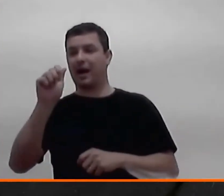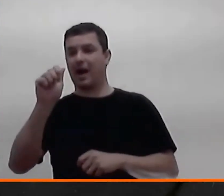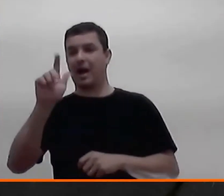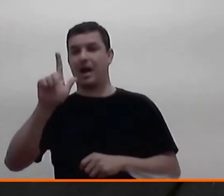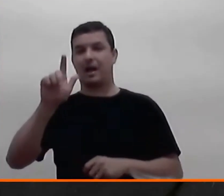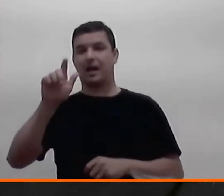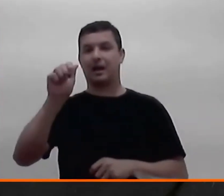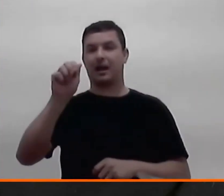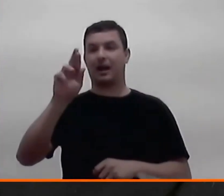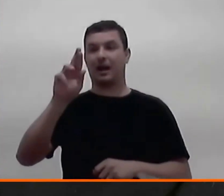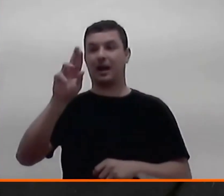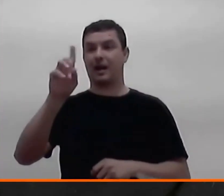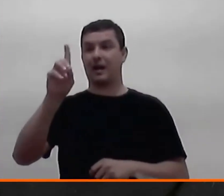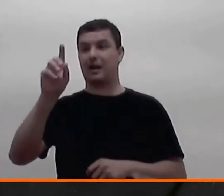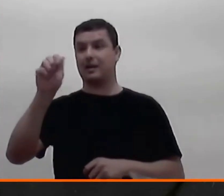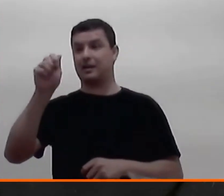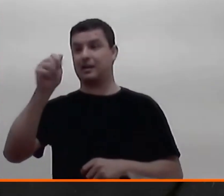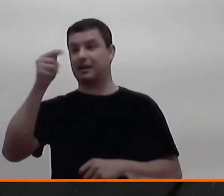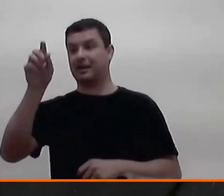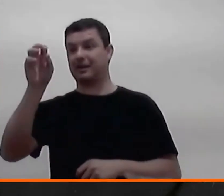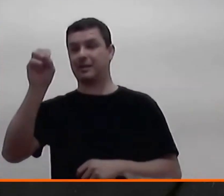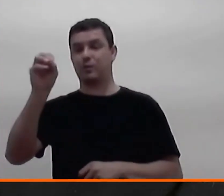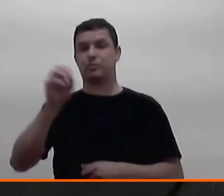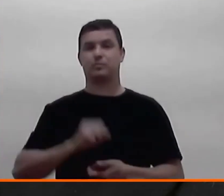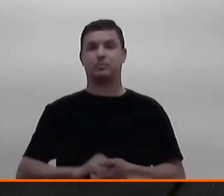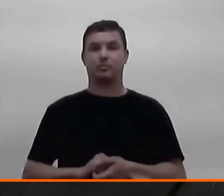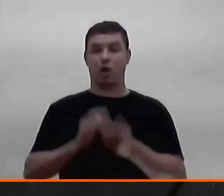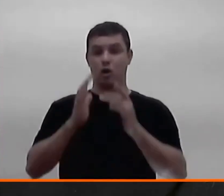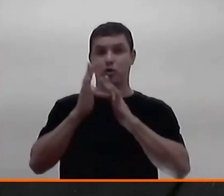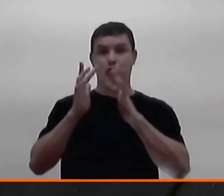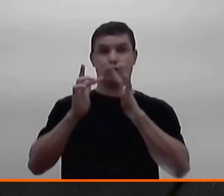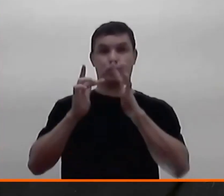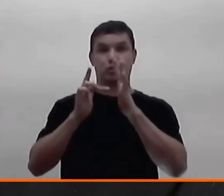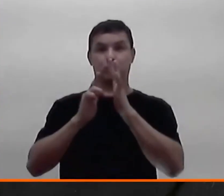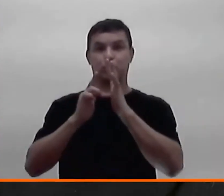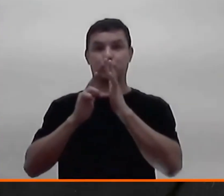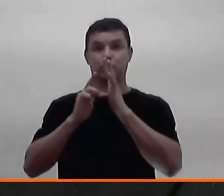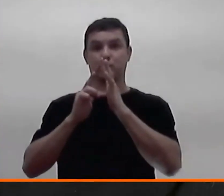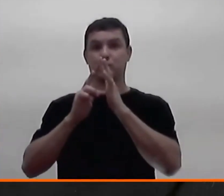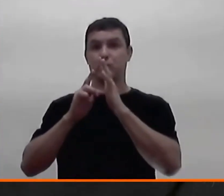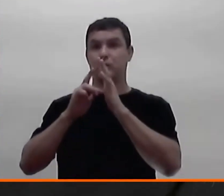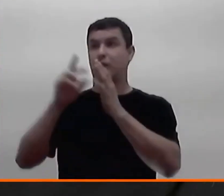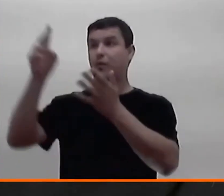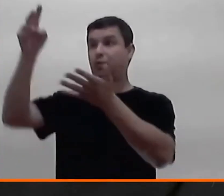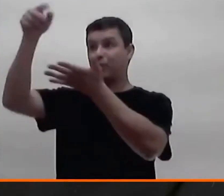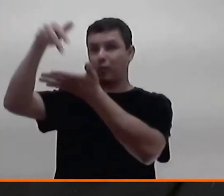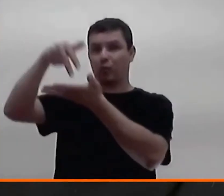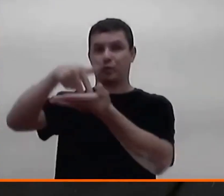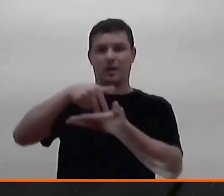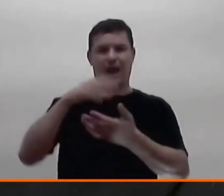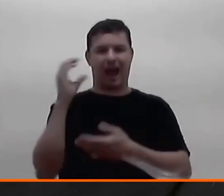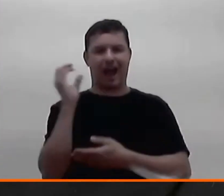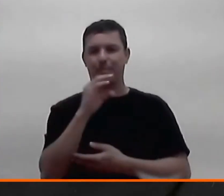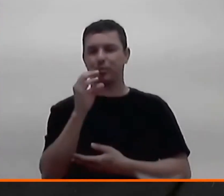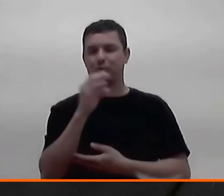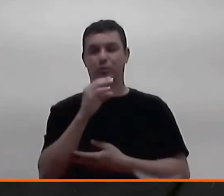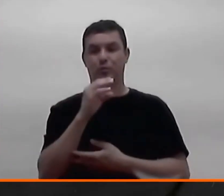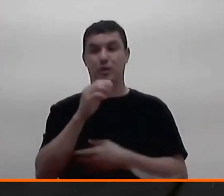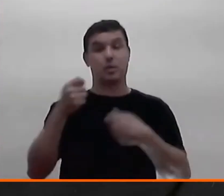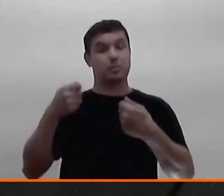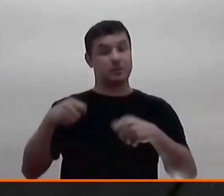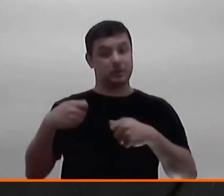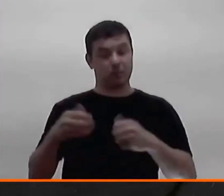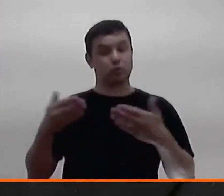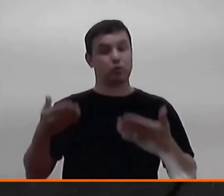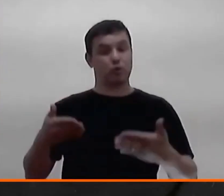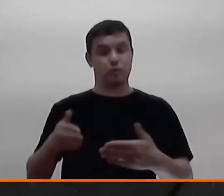do Senhor está muito próximo. Então, vamos cuidar das pessoas, né? E aqui ele disse: